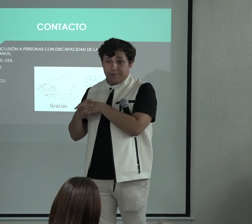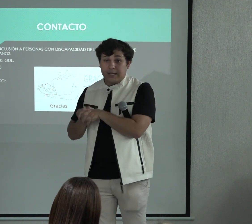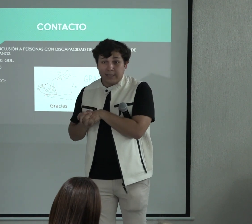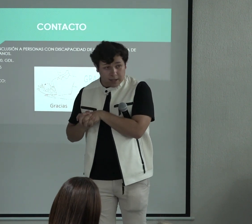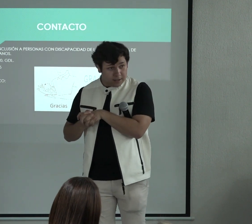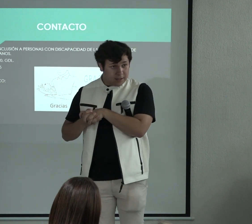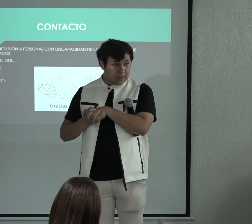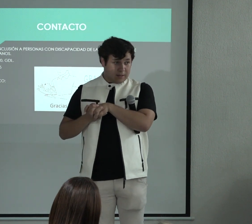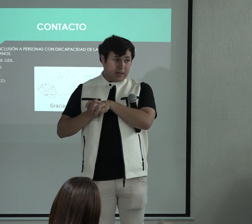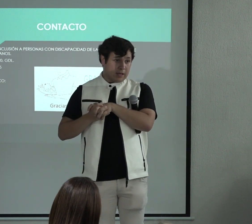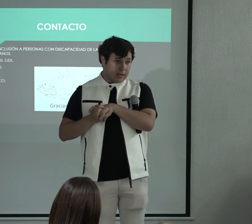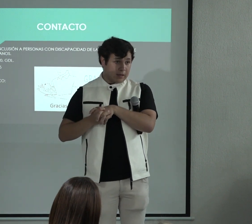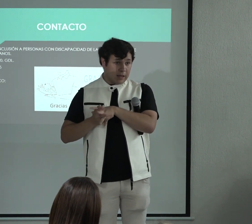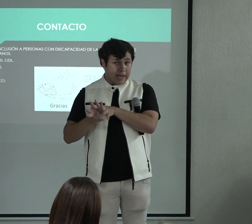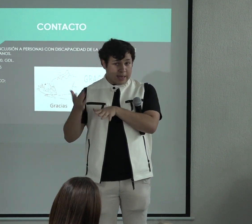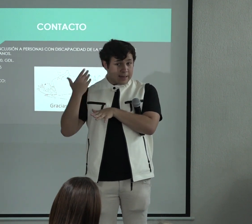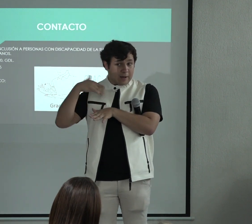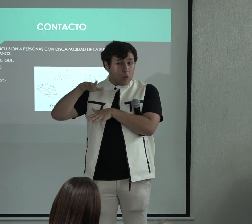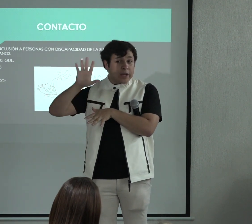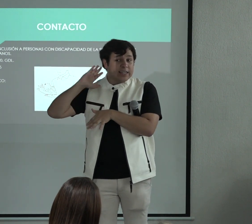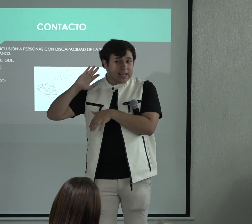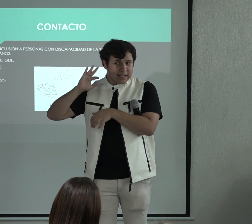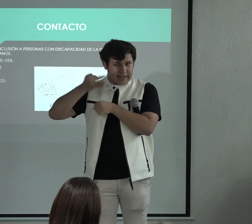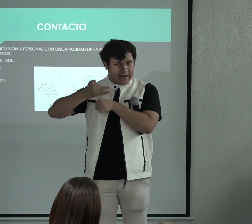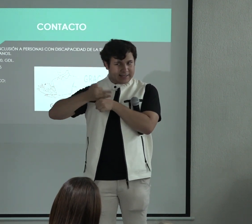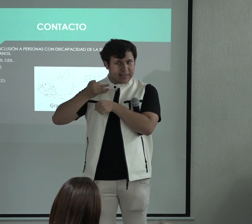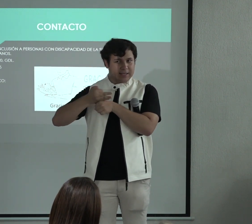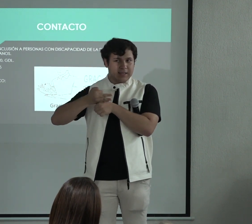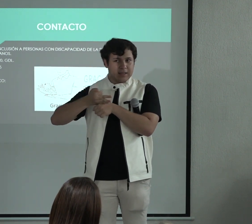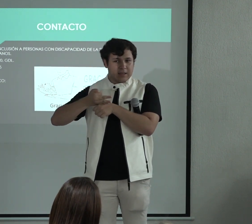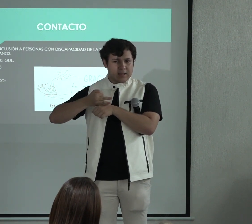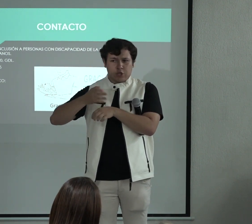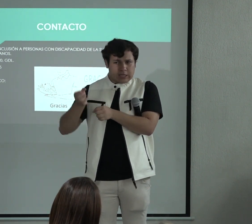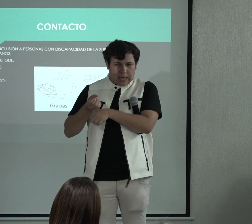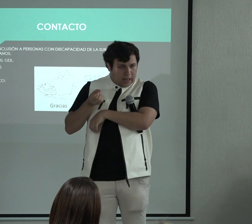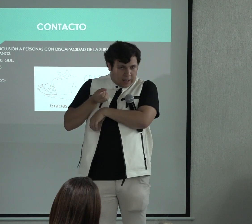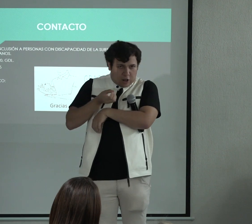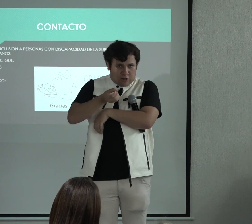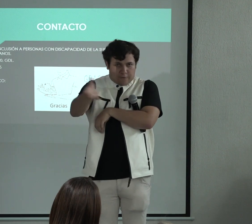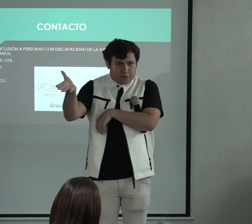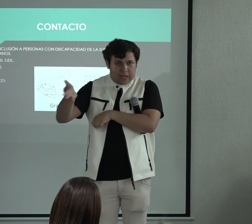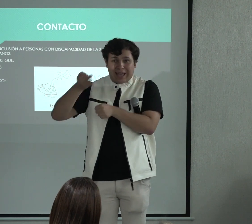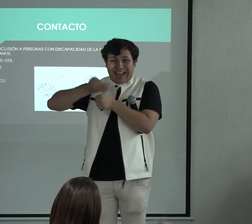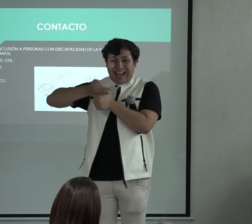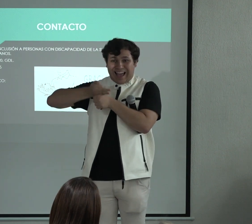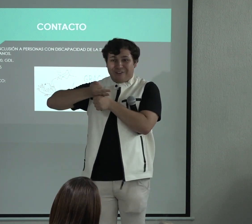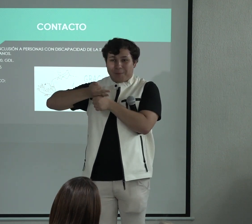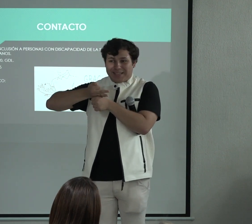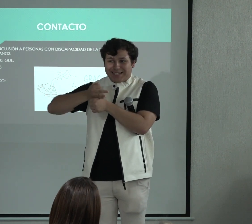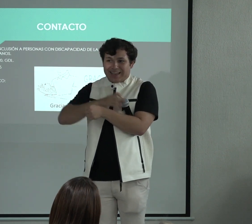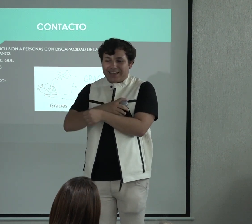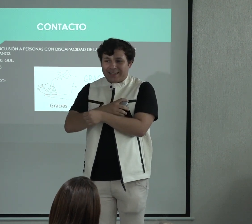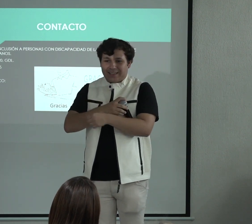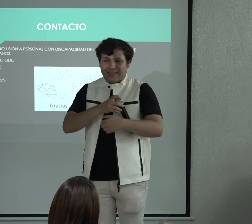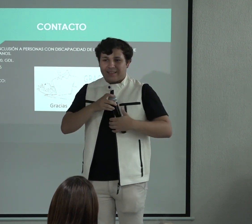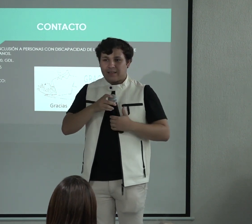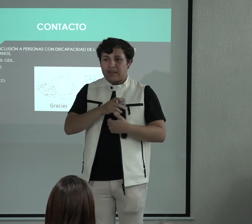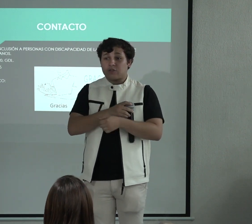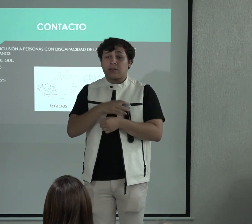farmacia y ella se acuerda que era así. Entonces ella lo difunde, farmacia, y esto es